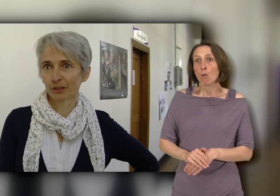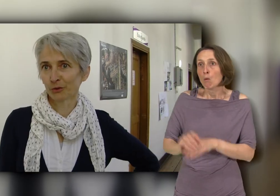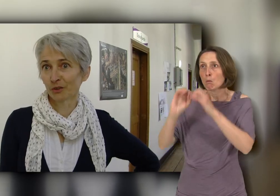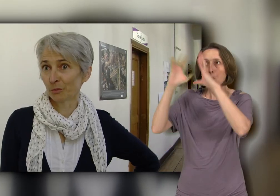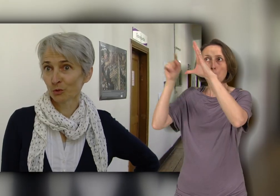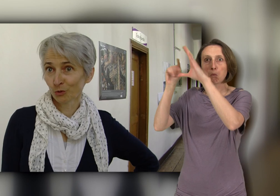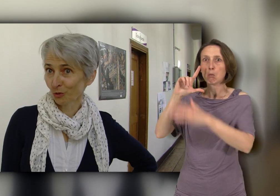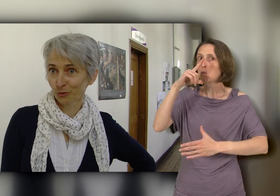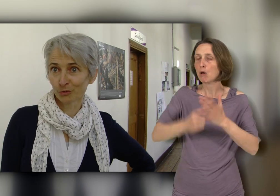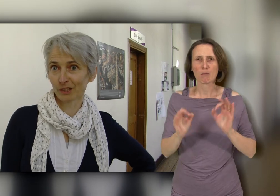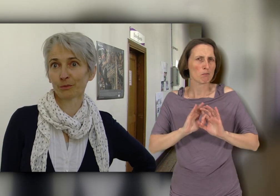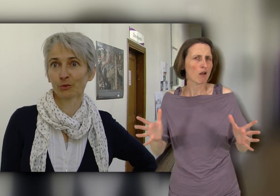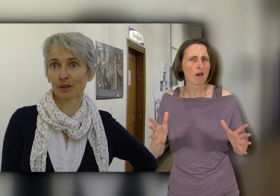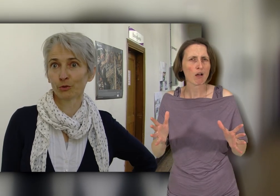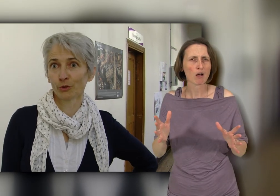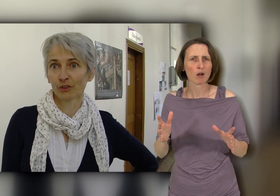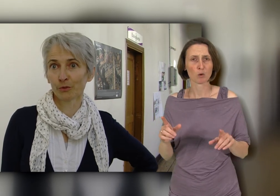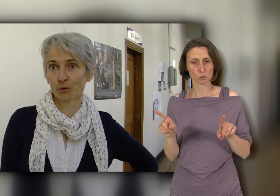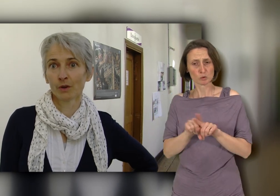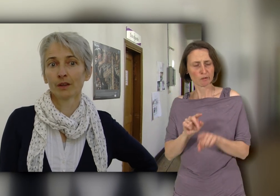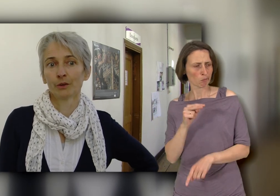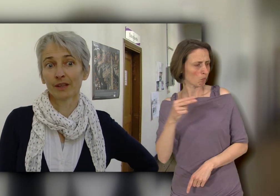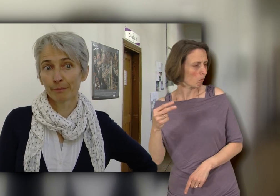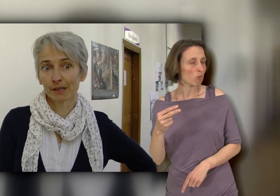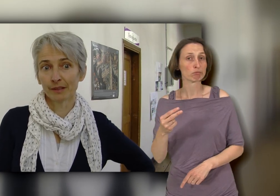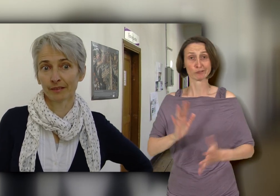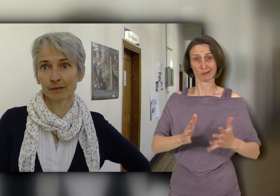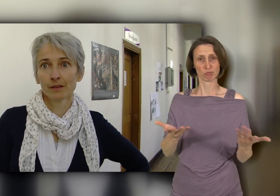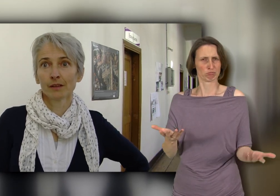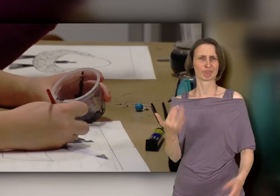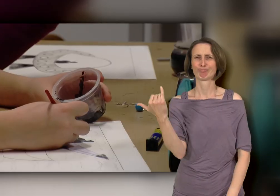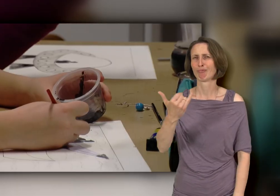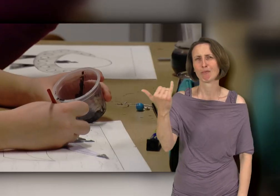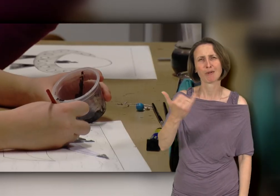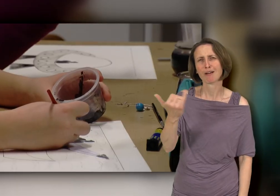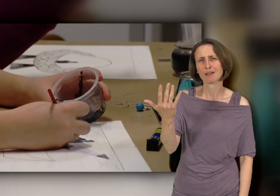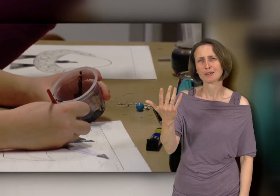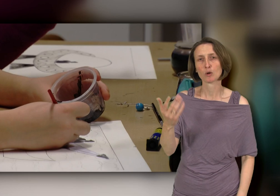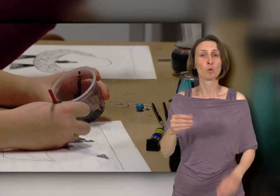en matière d'enseignement, ce sont les responsables de l'enseignement et pas les médecins.